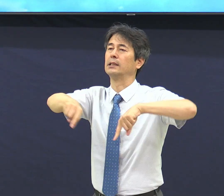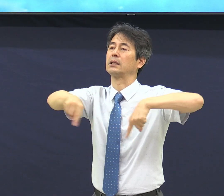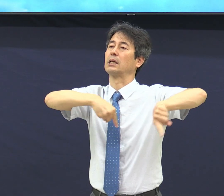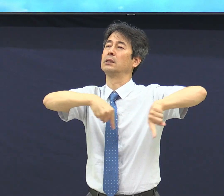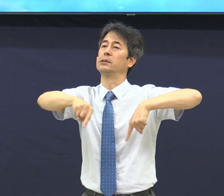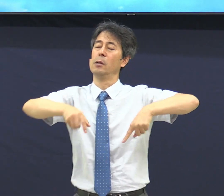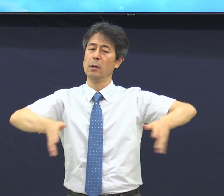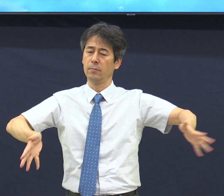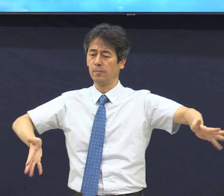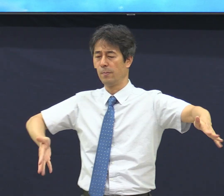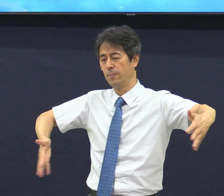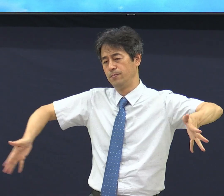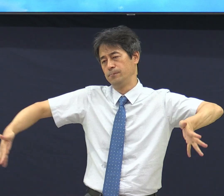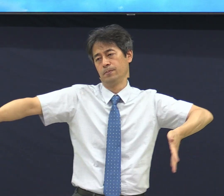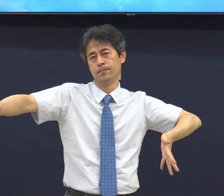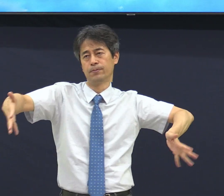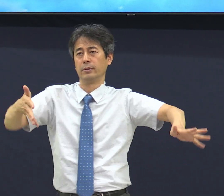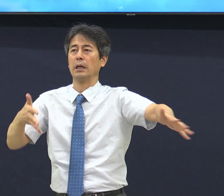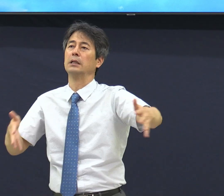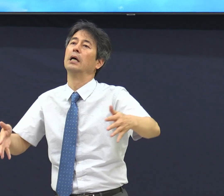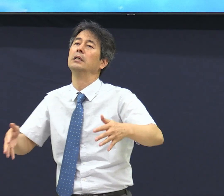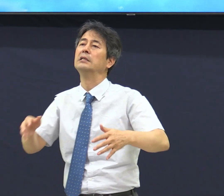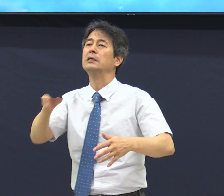주시고 다스려 주신다라는 것이죠.